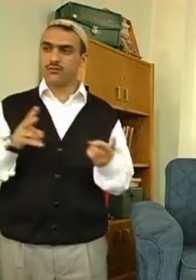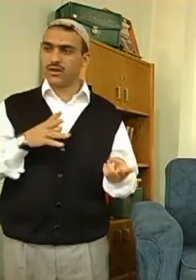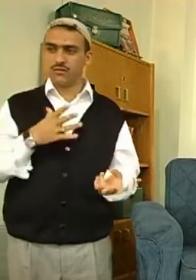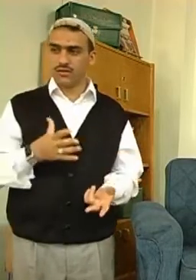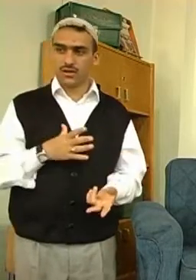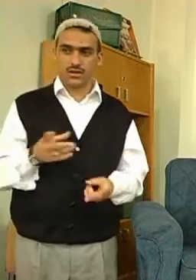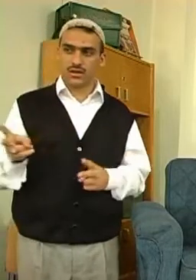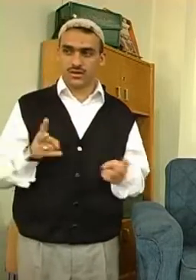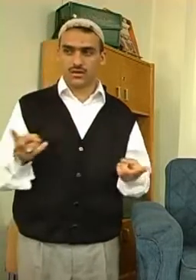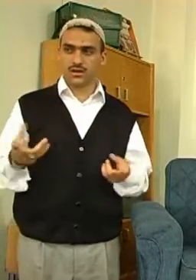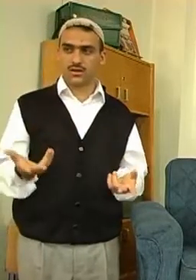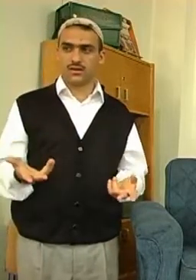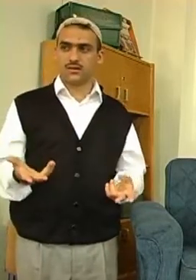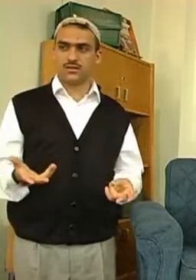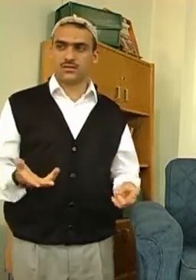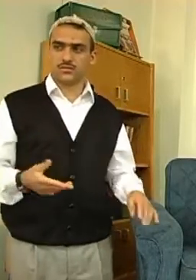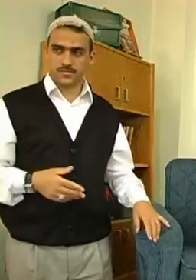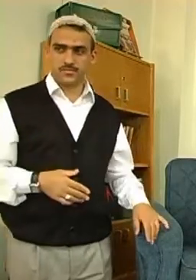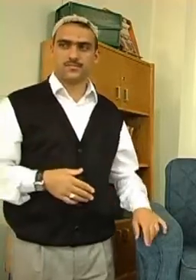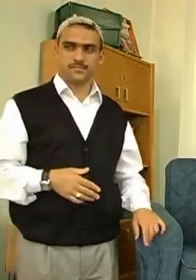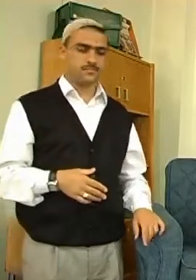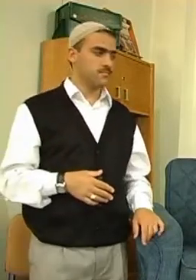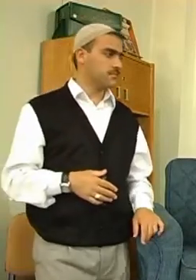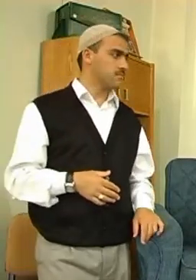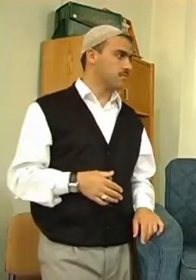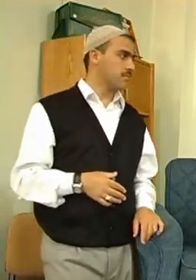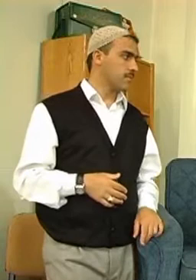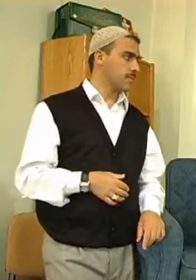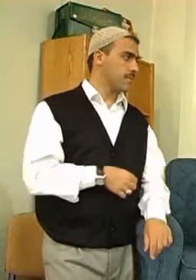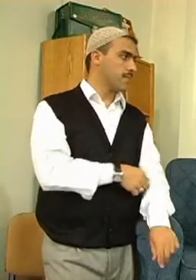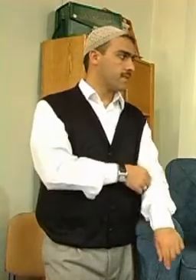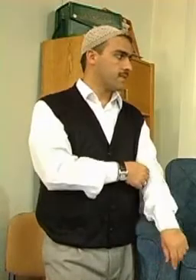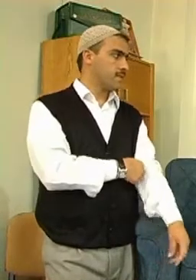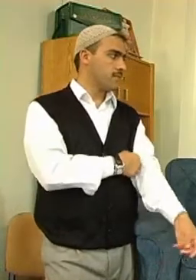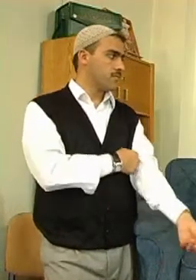değil. Atom kadar adam da var, güneş kadar adam da